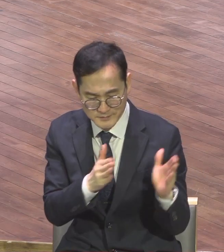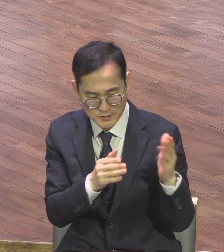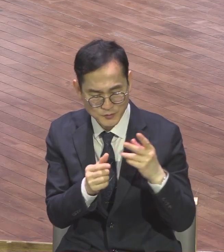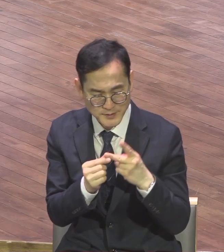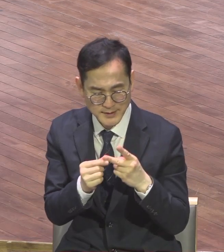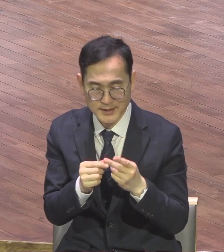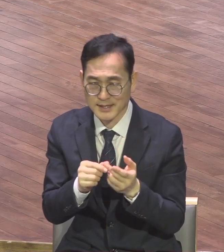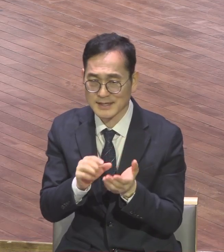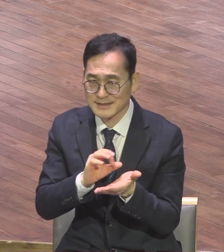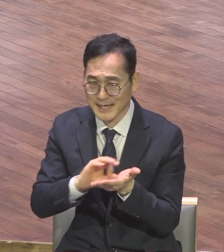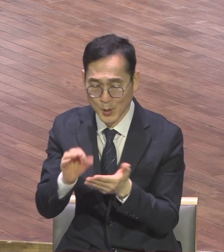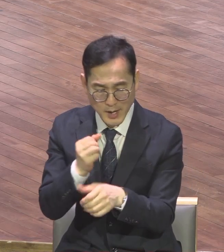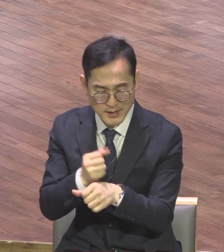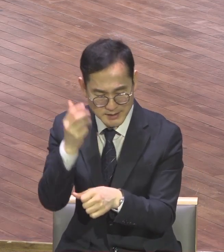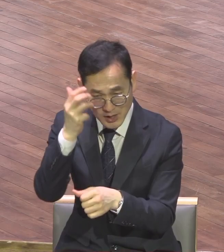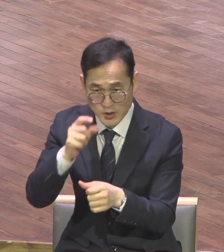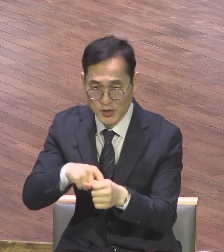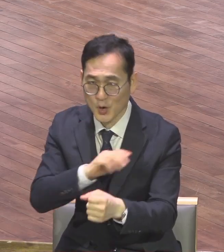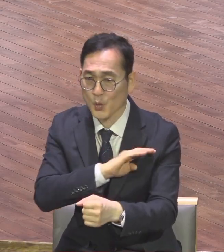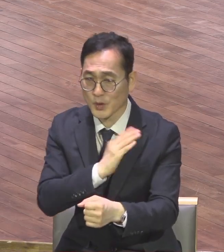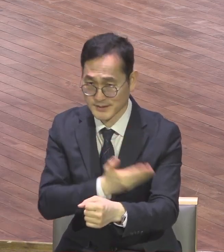영적 권세입니다. 4절 5절 봅니다.